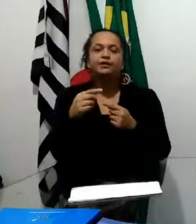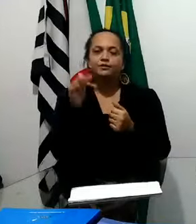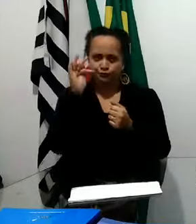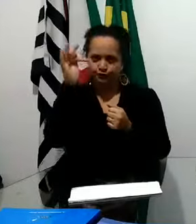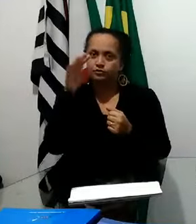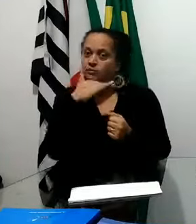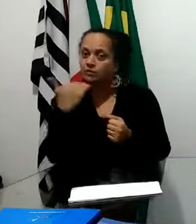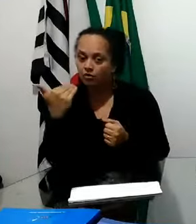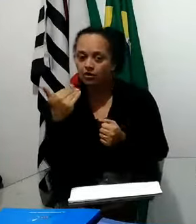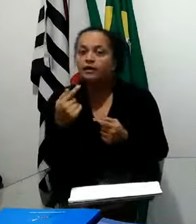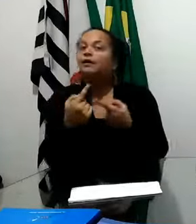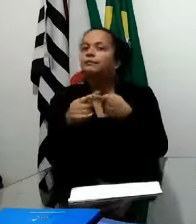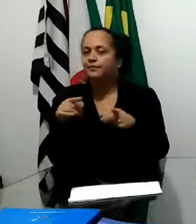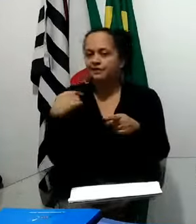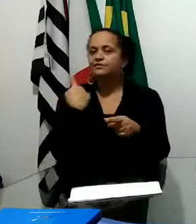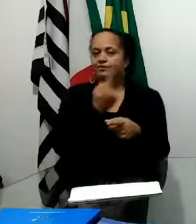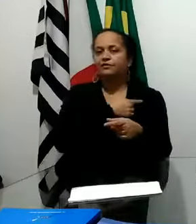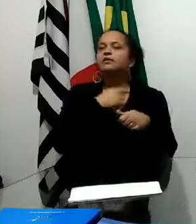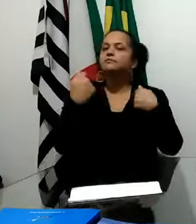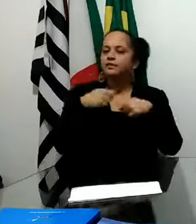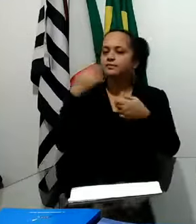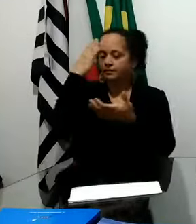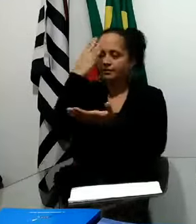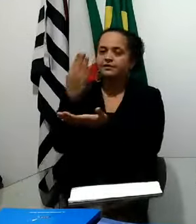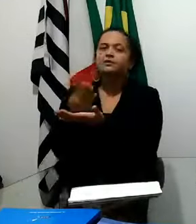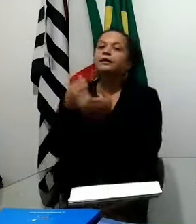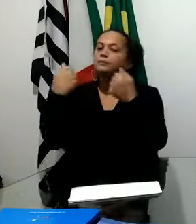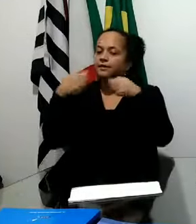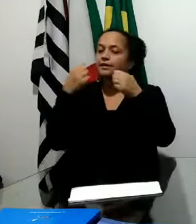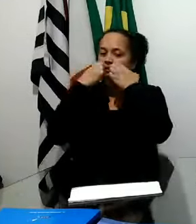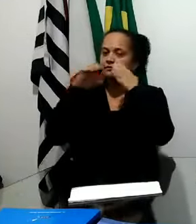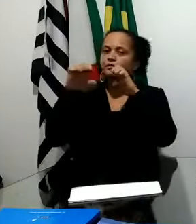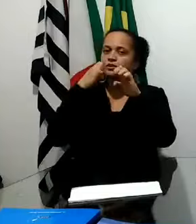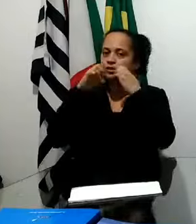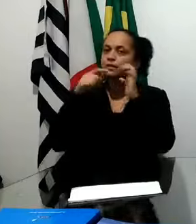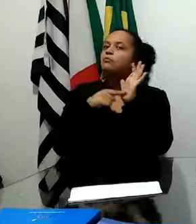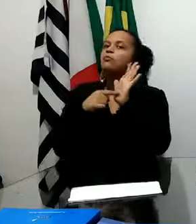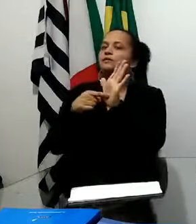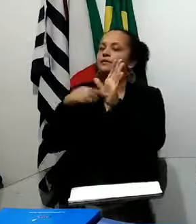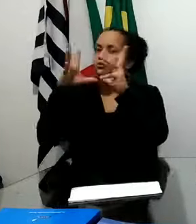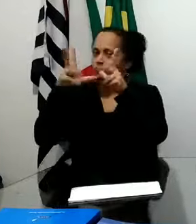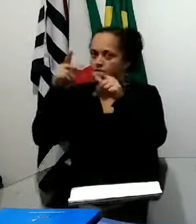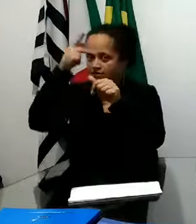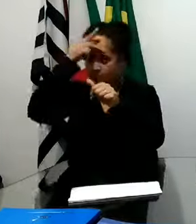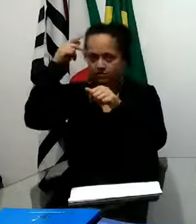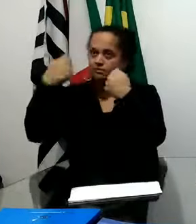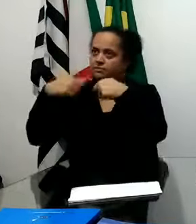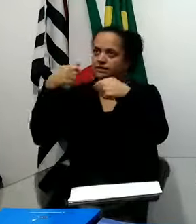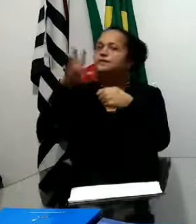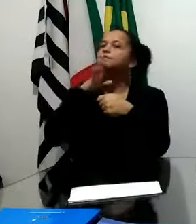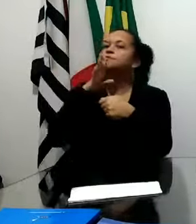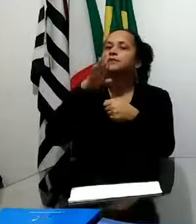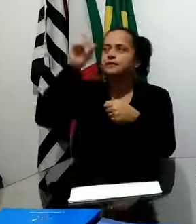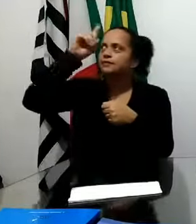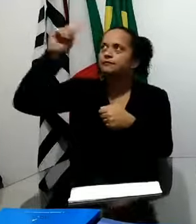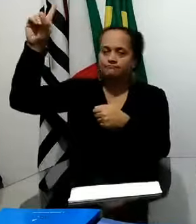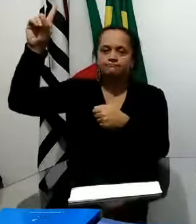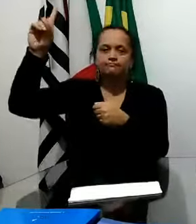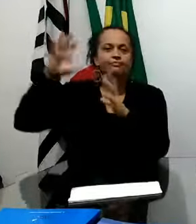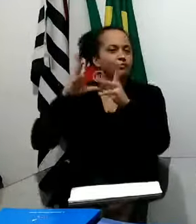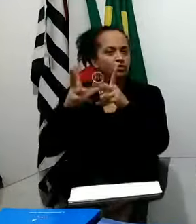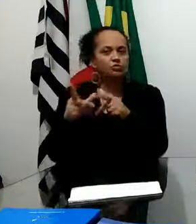devemos cumprir para que todos saibam que o Senhor é Deus e que há um propósito divino maravilhoso para a humanidade e para todos aqueles que creem em Jesus